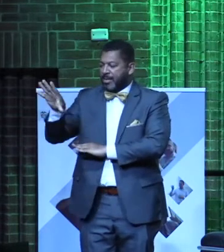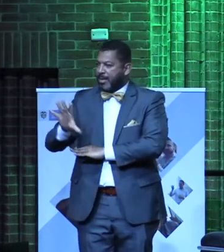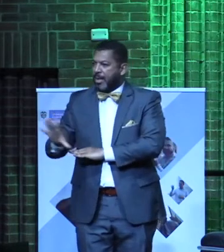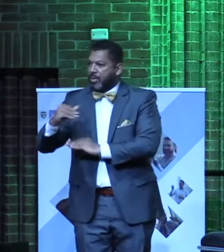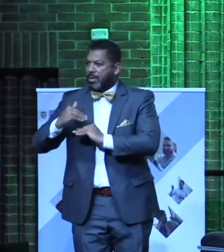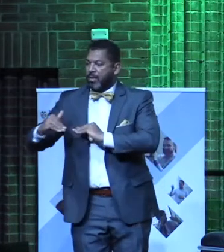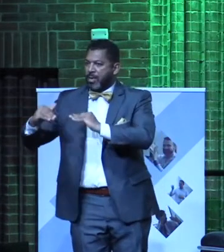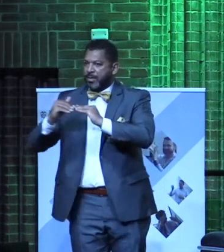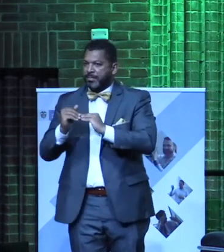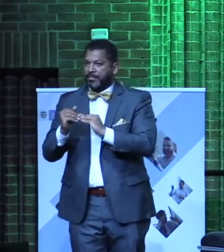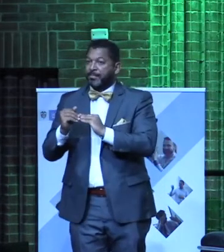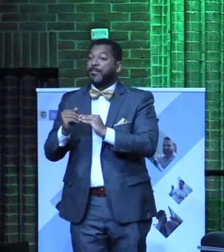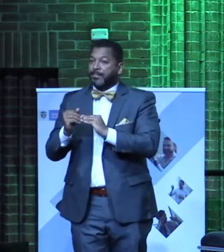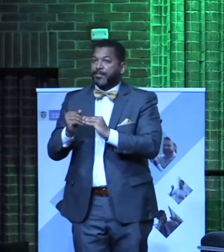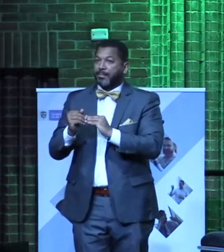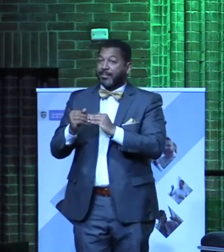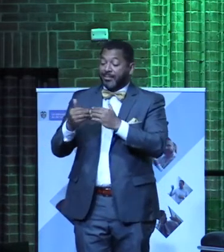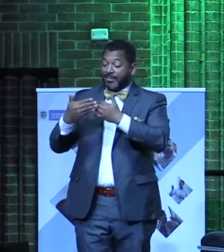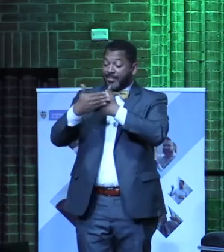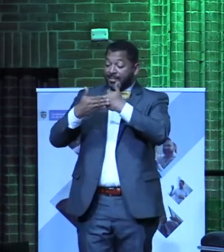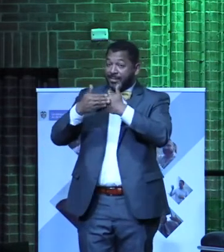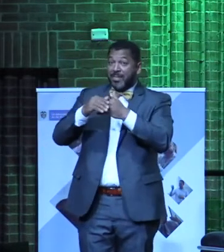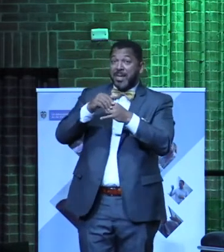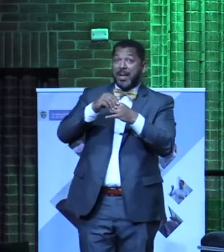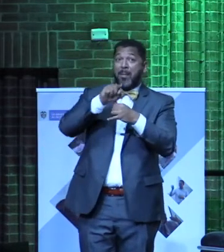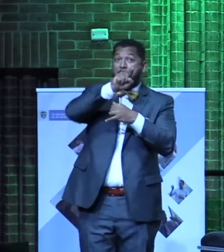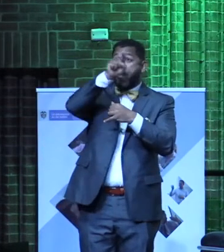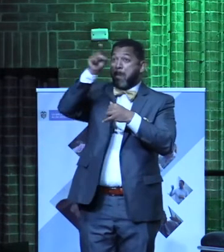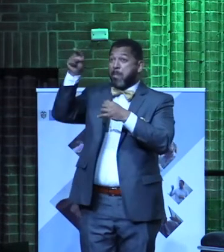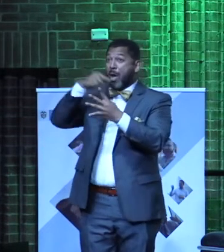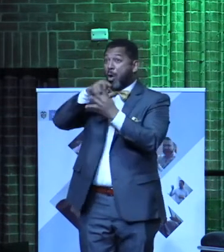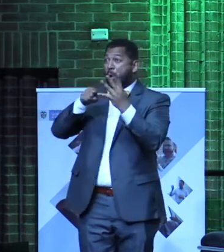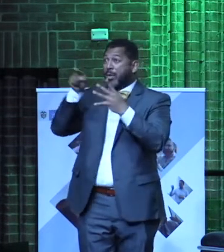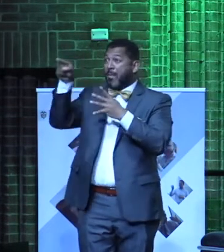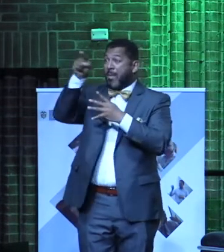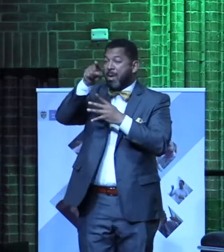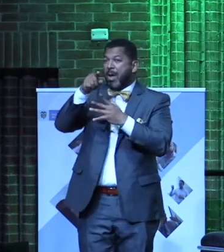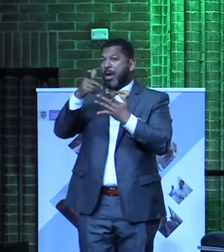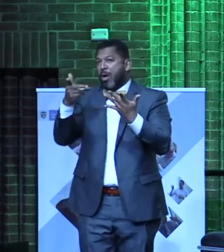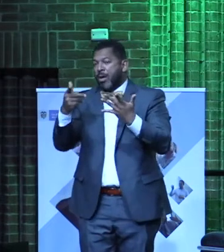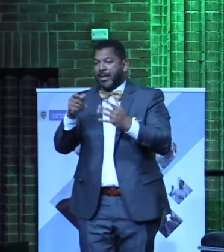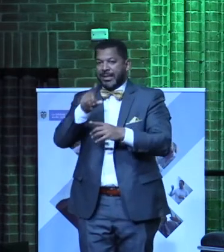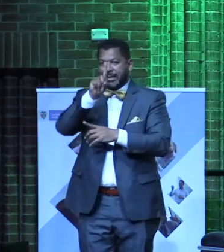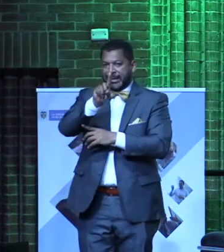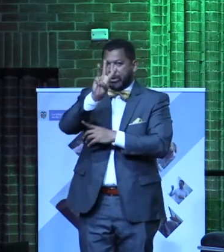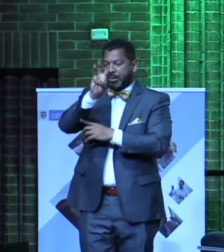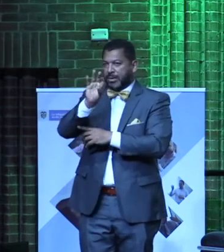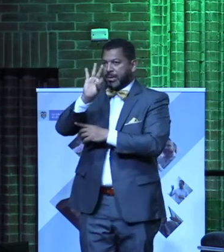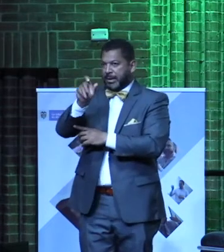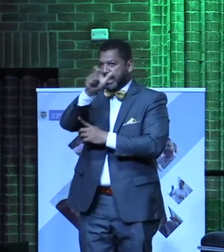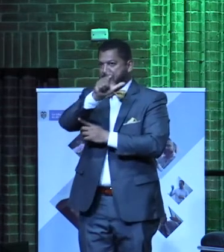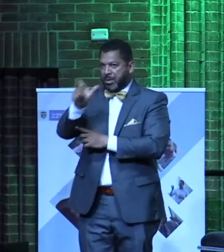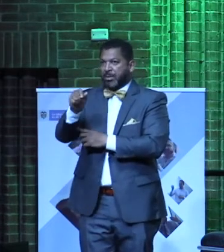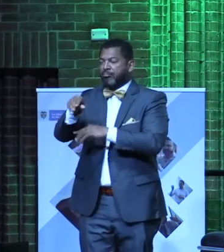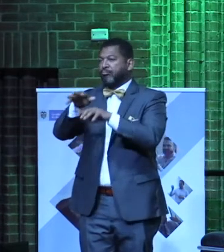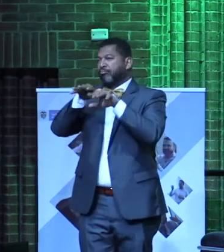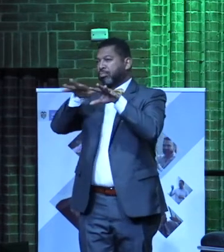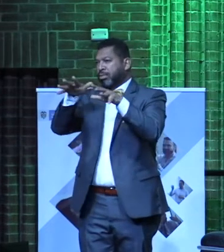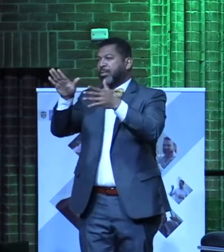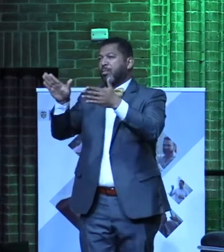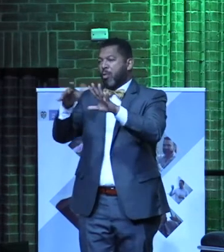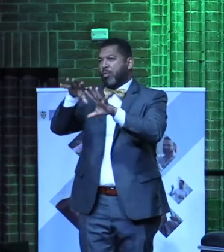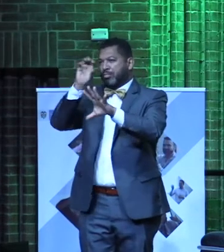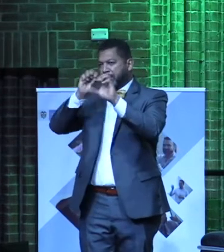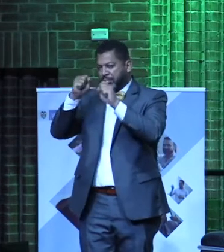4 territorios nosotros llegamos a 183 funcionarios,